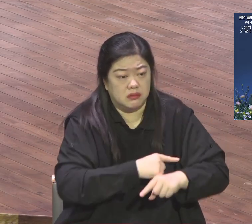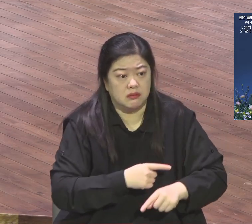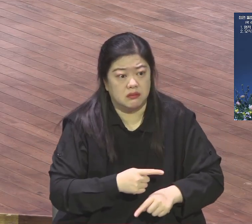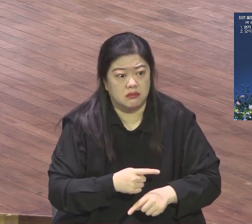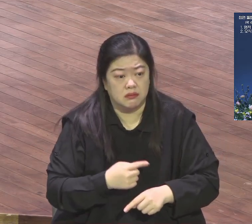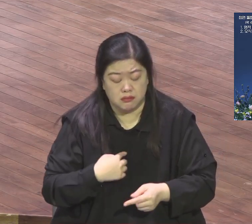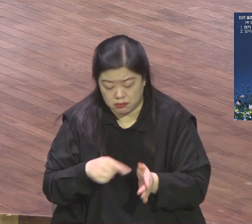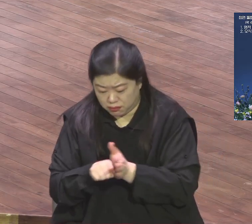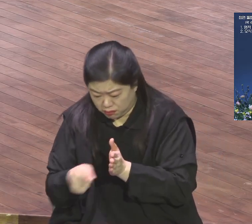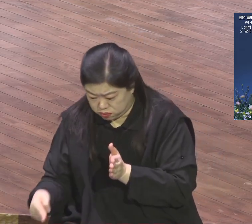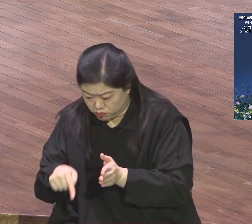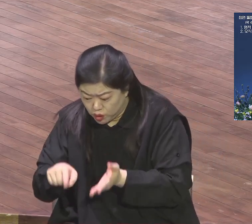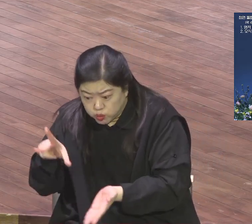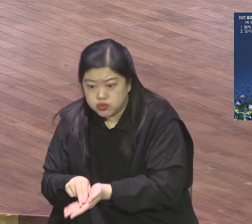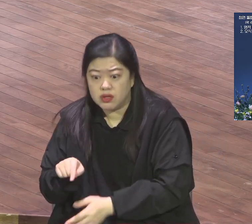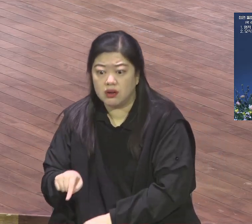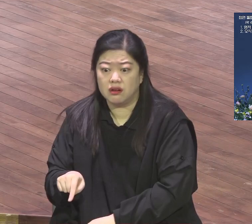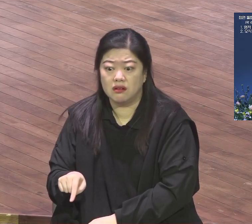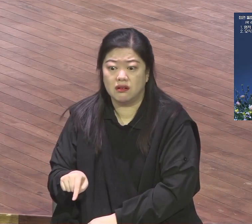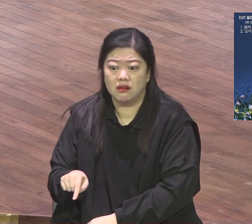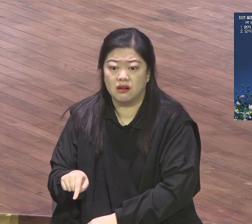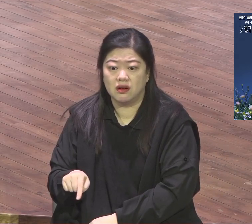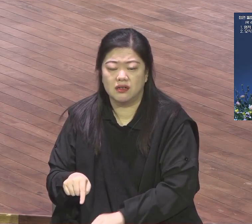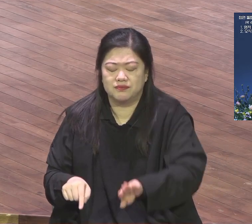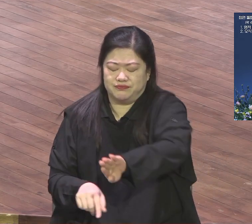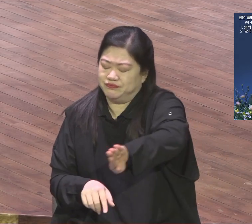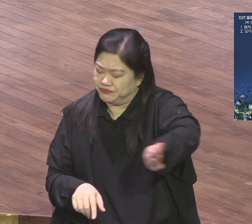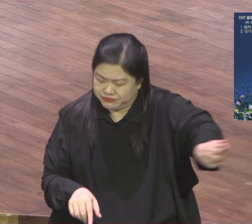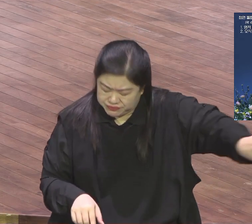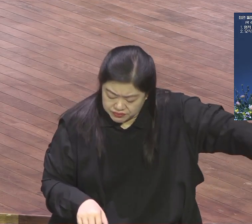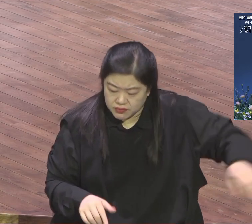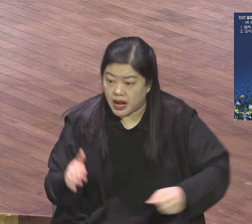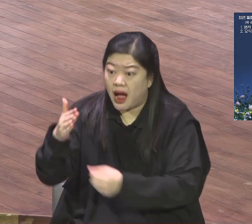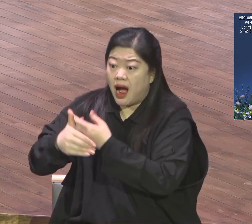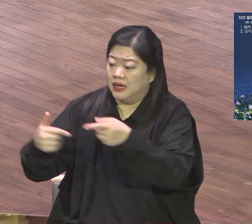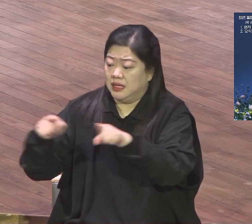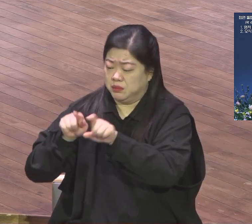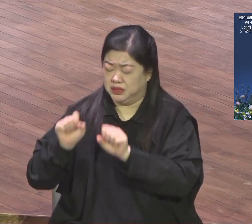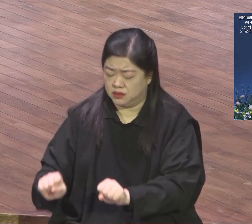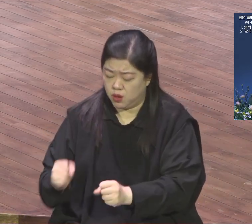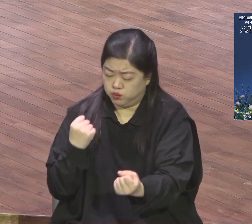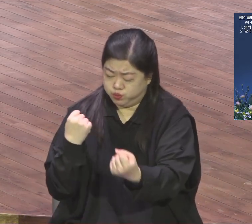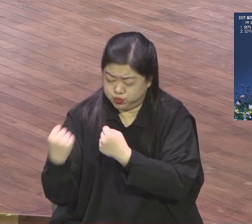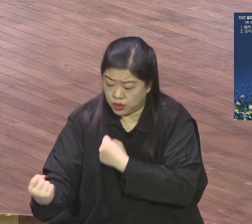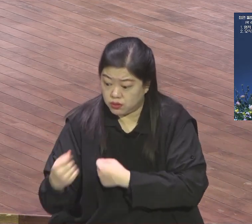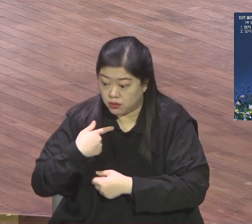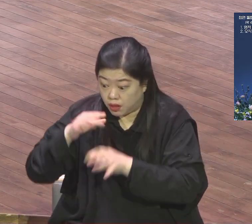왜 예수님이 너와 함께 계시는데 왜 이것을 놓치느냐?